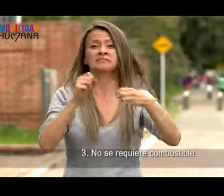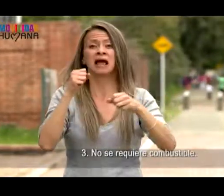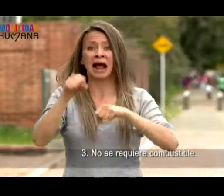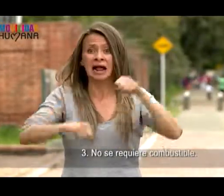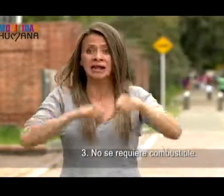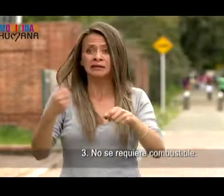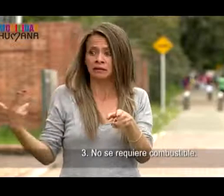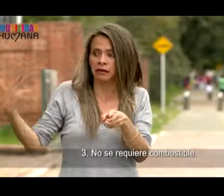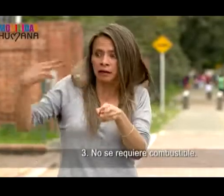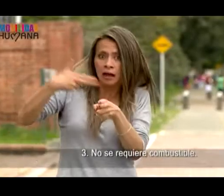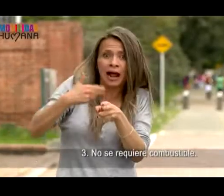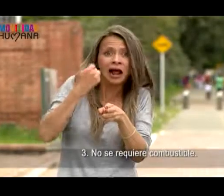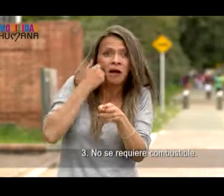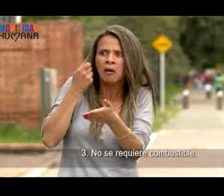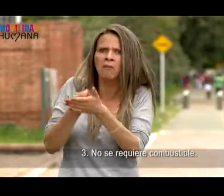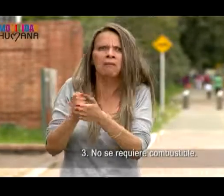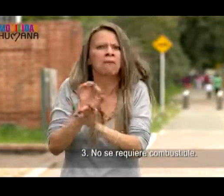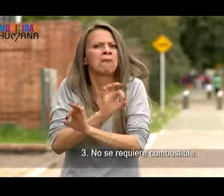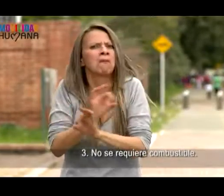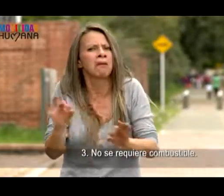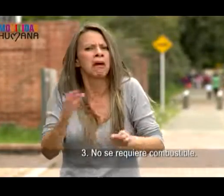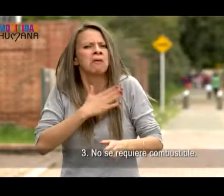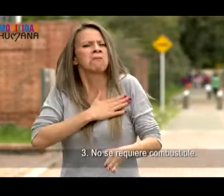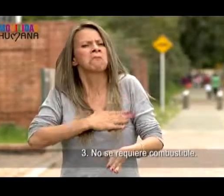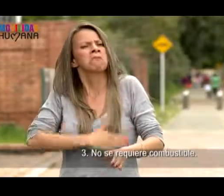Tercero, no se requiere combustible.